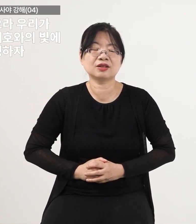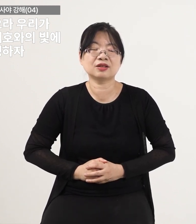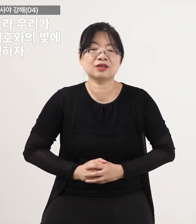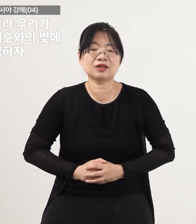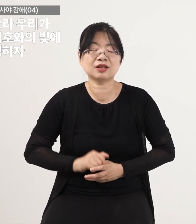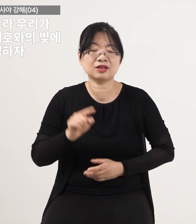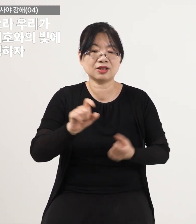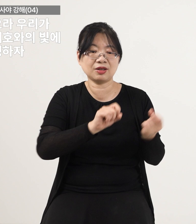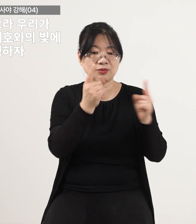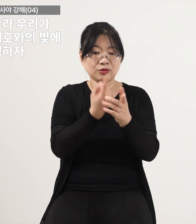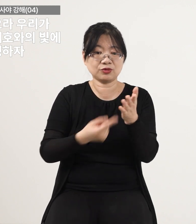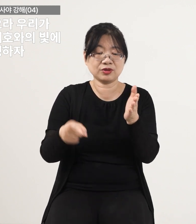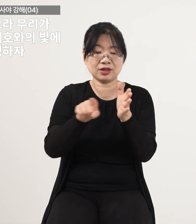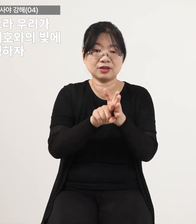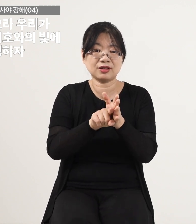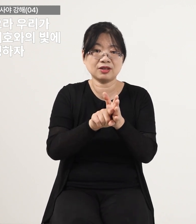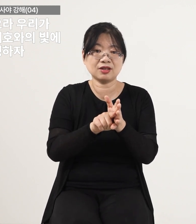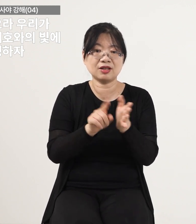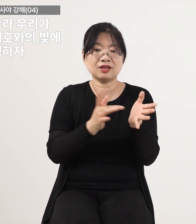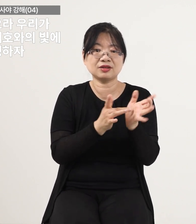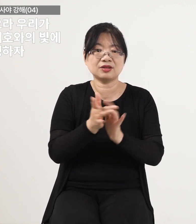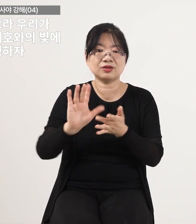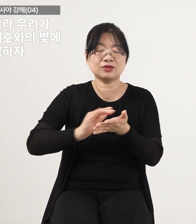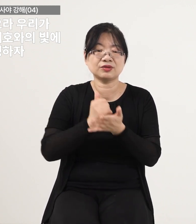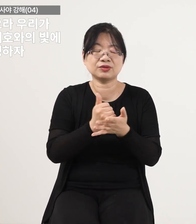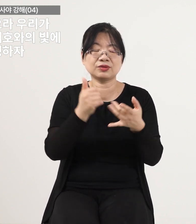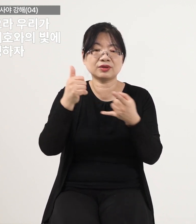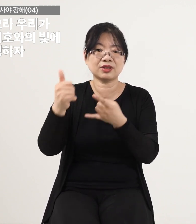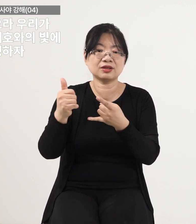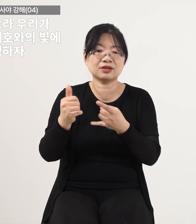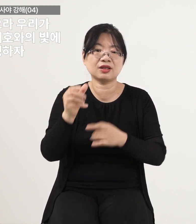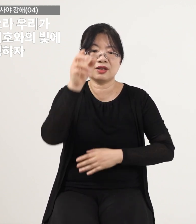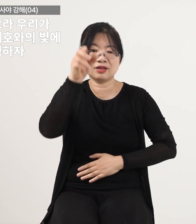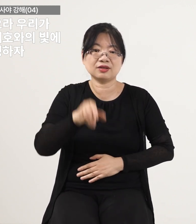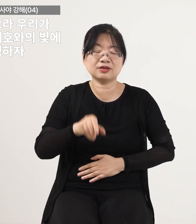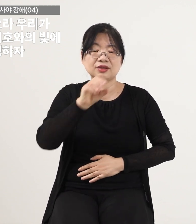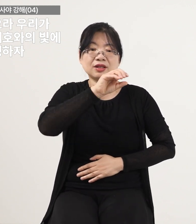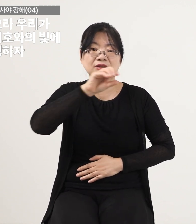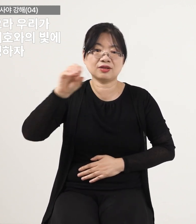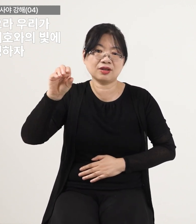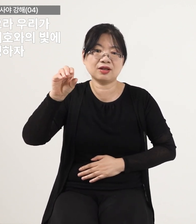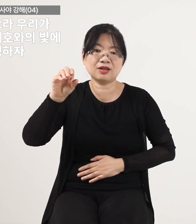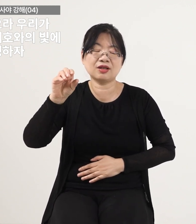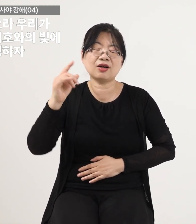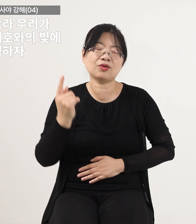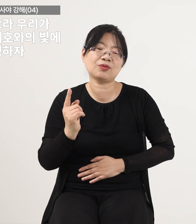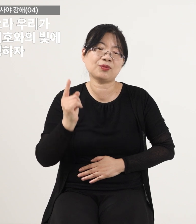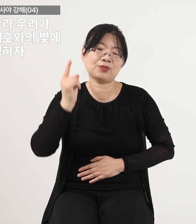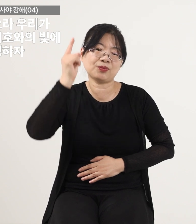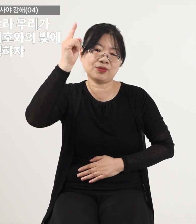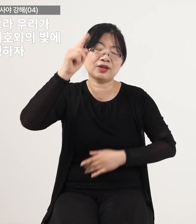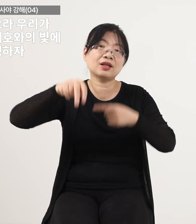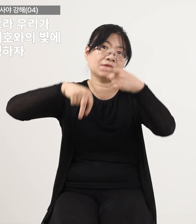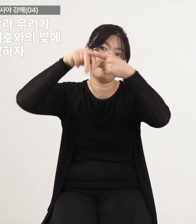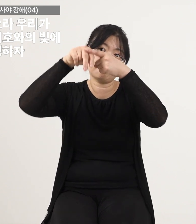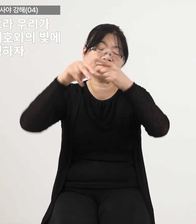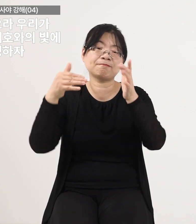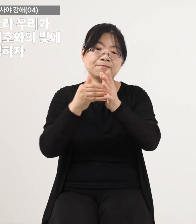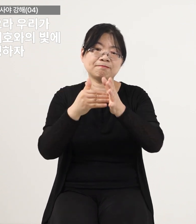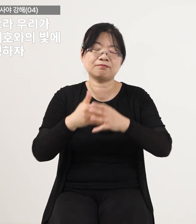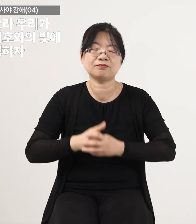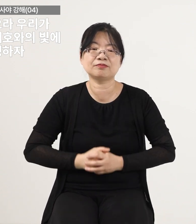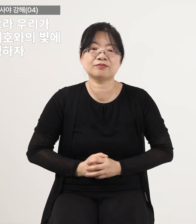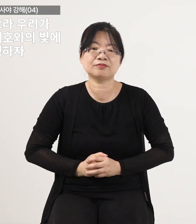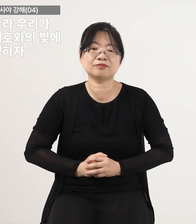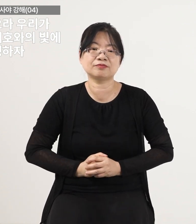이 회복을 위해서 예수 그리스도께서 십자가에 높이 달리셨습니다.